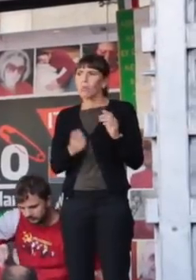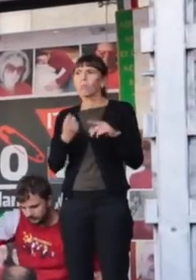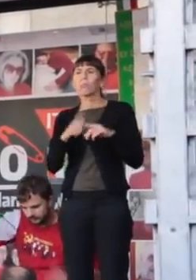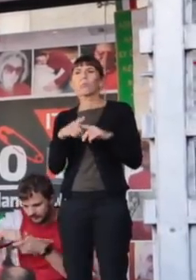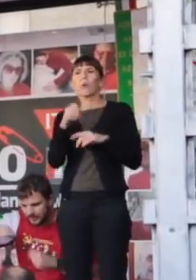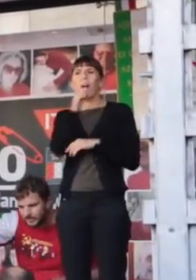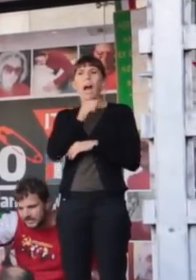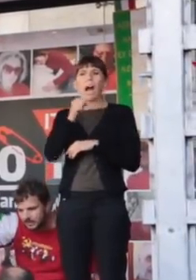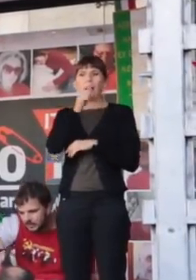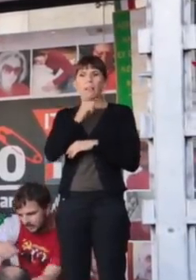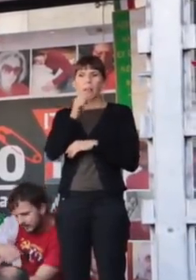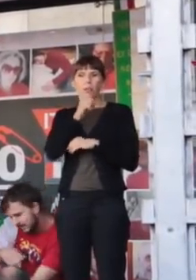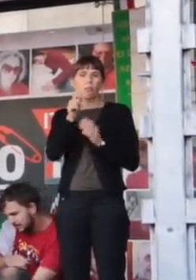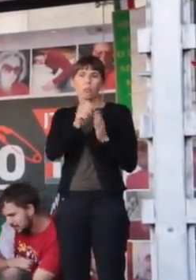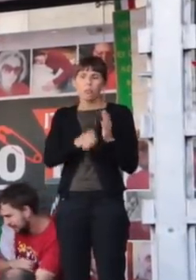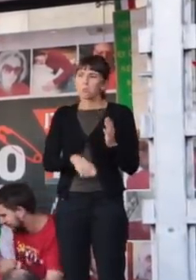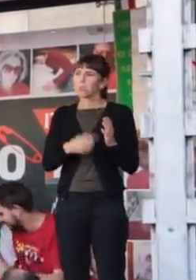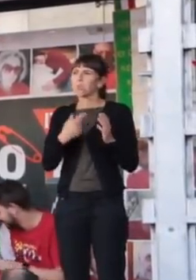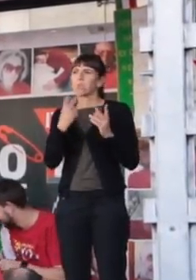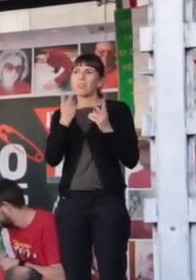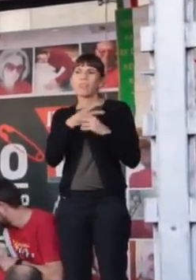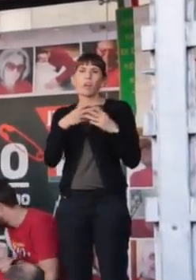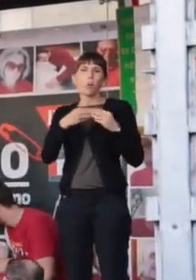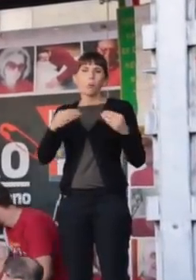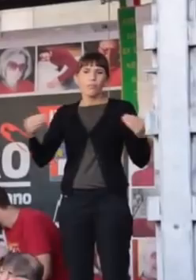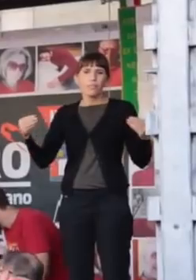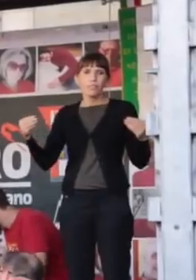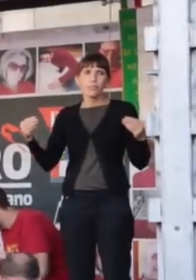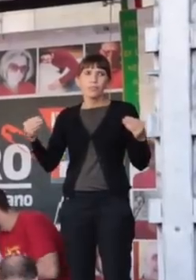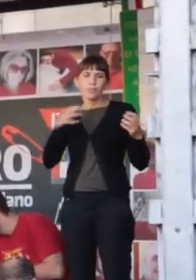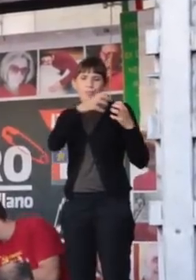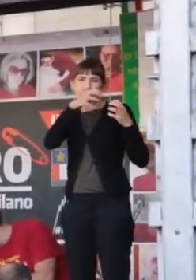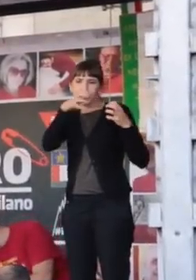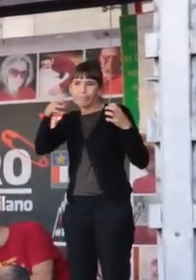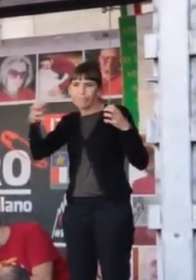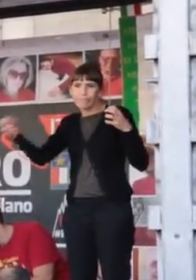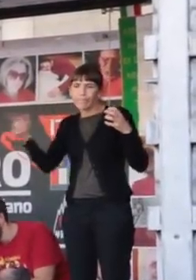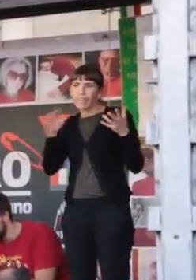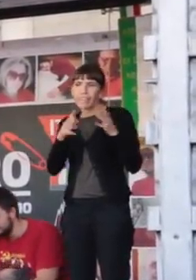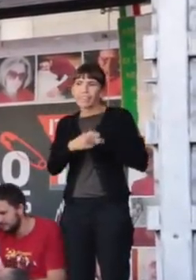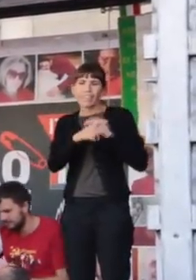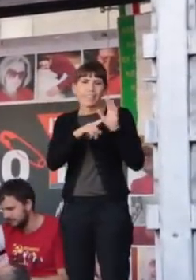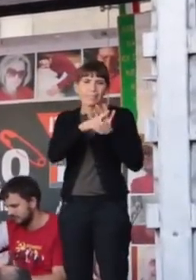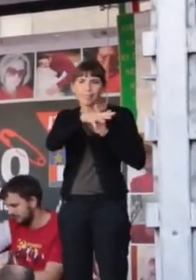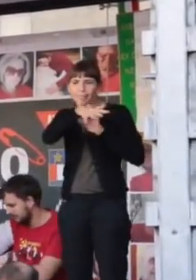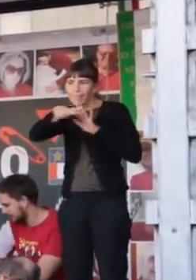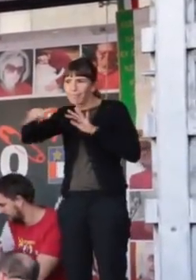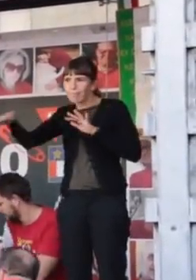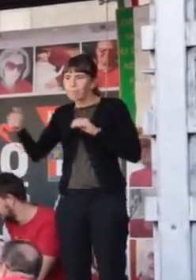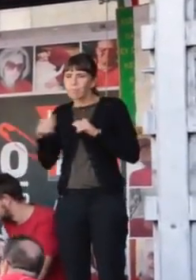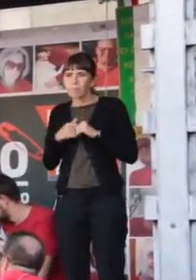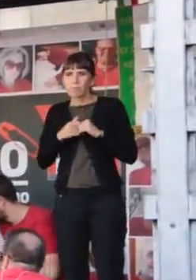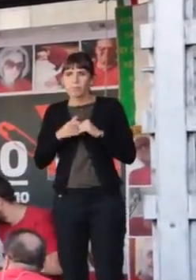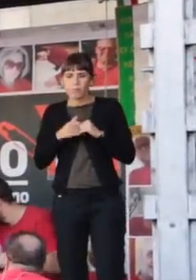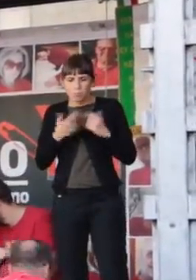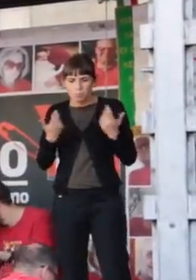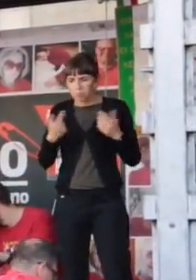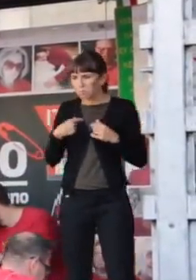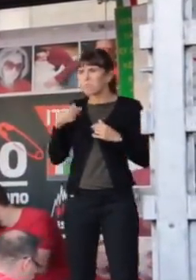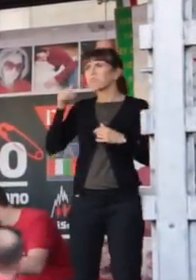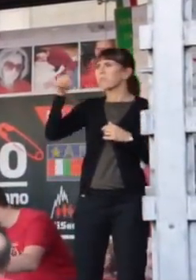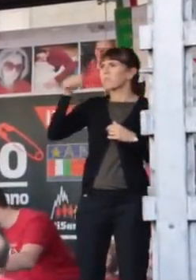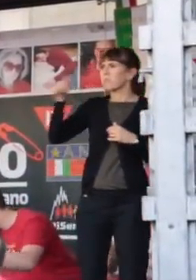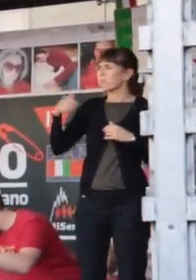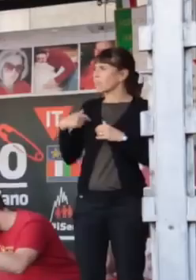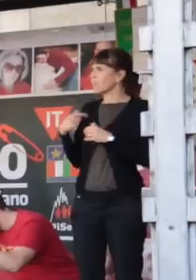cantautore, quindi facendo tante cose riesco a farle male tutte, e mi hanno chiamato Nascimbeni. Io sono andato a aprire e